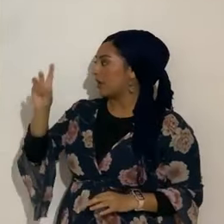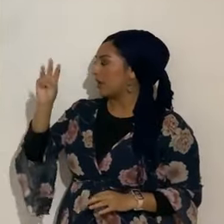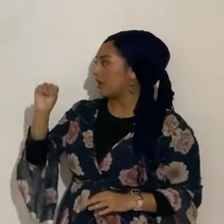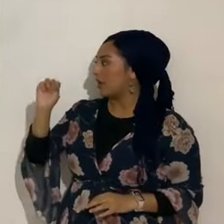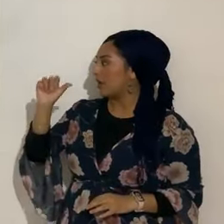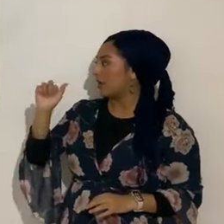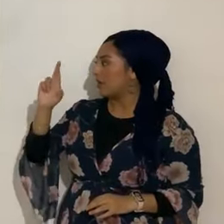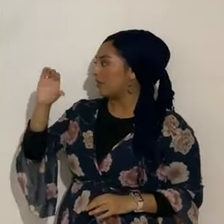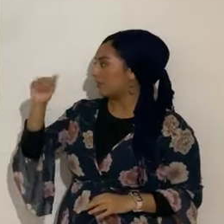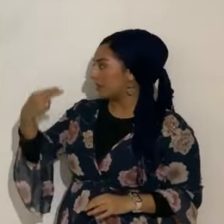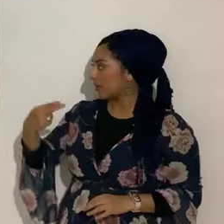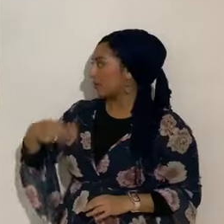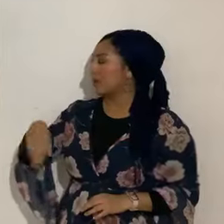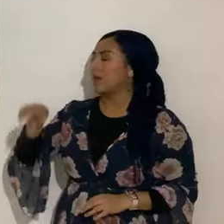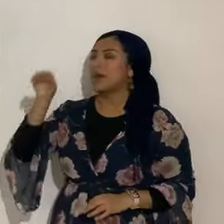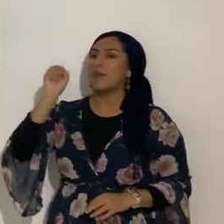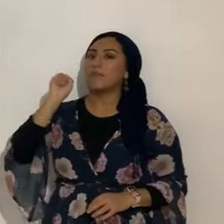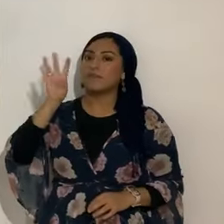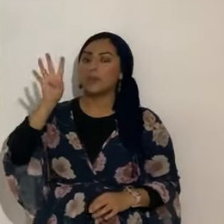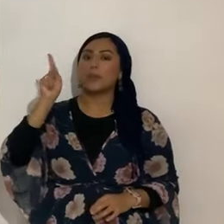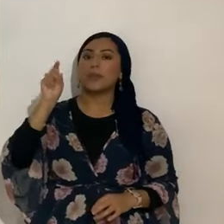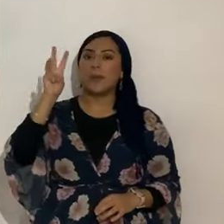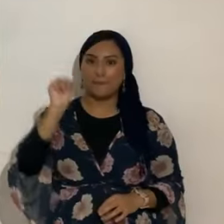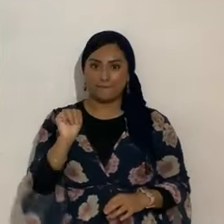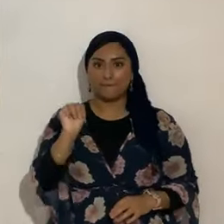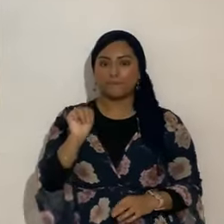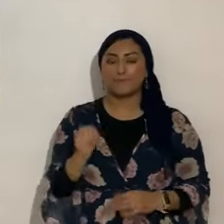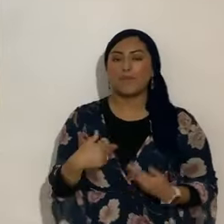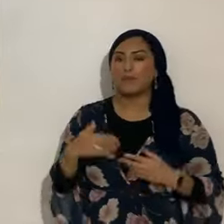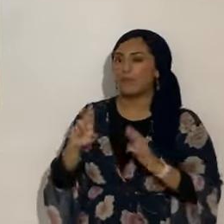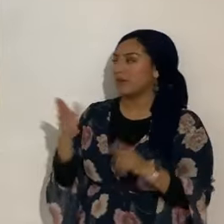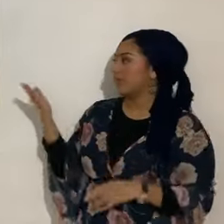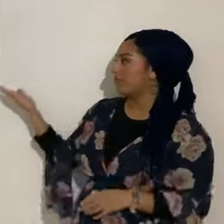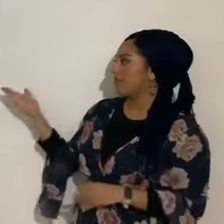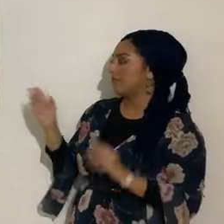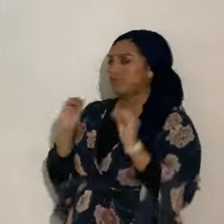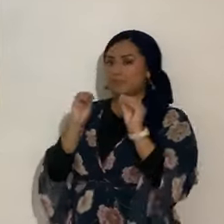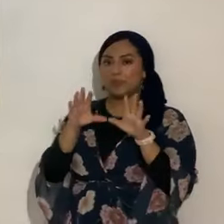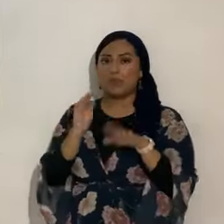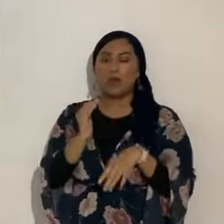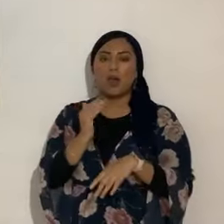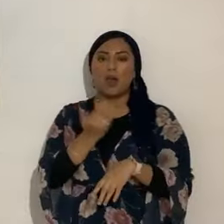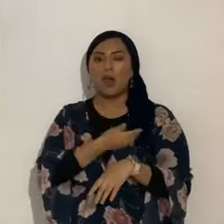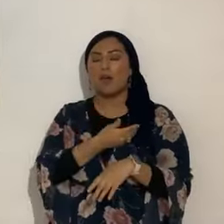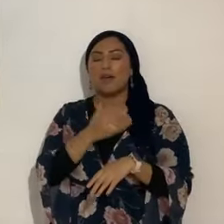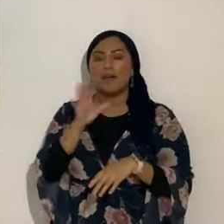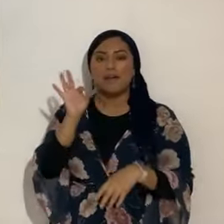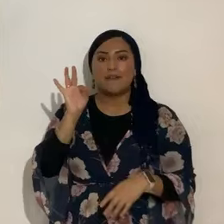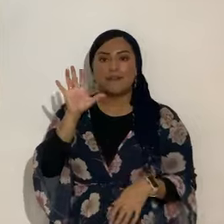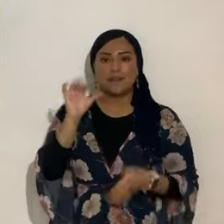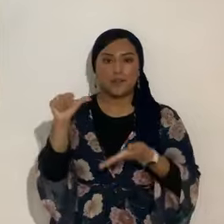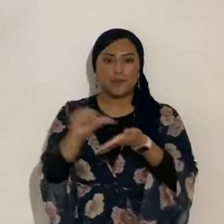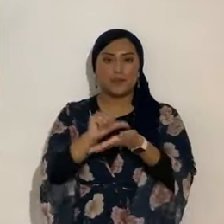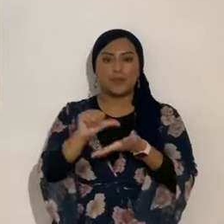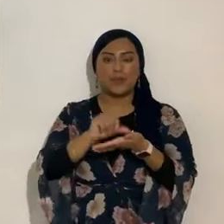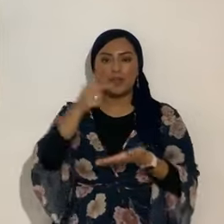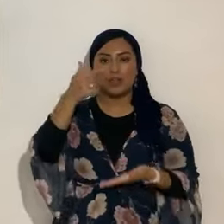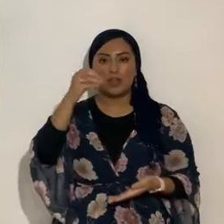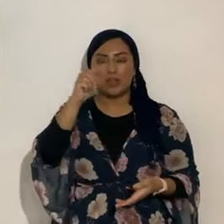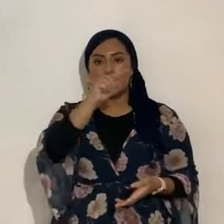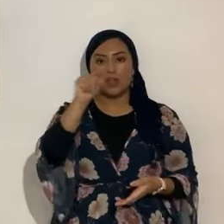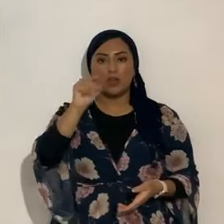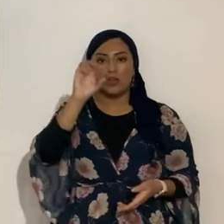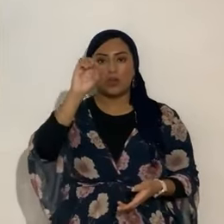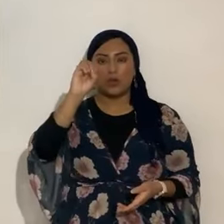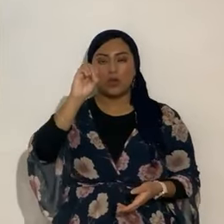4 de la tarde. Tómele una fotografía, de todas maneras ya está en el Facebook, en este mismo canal, las fechas de